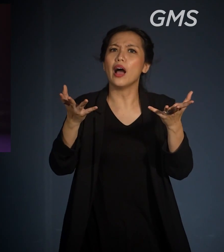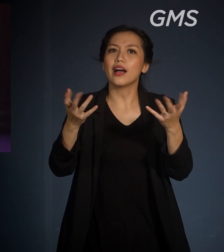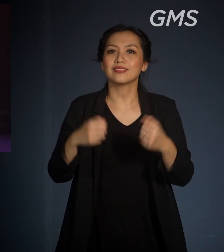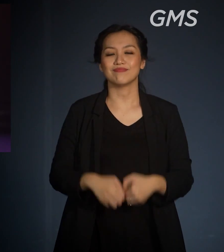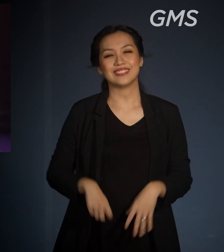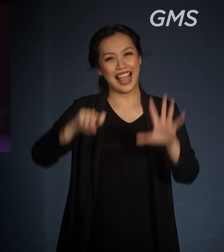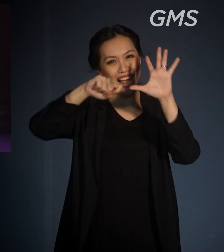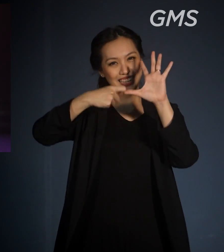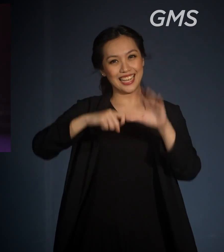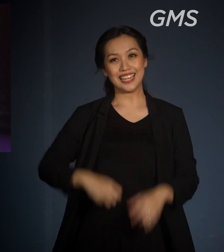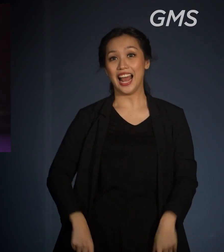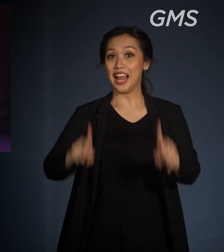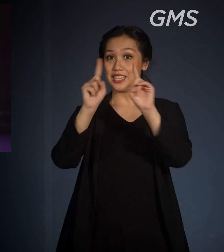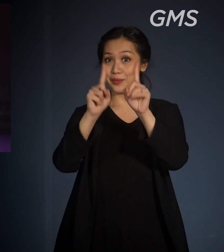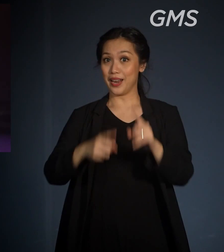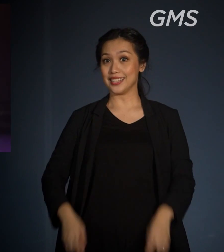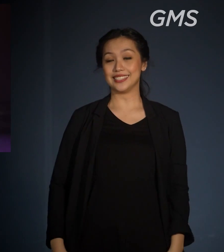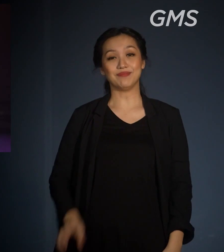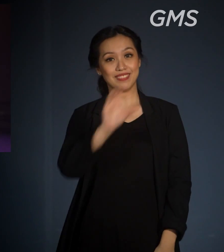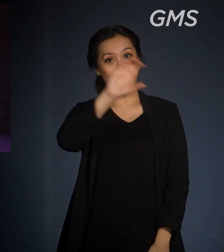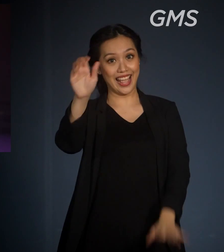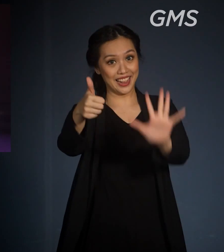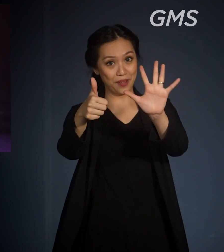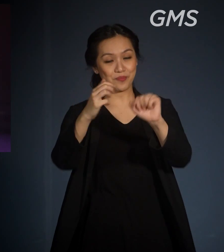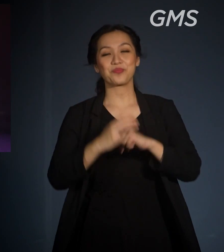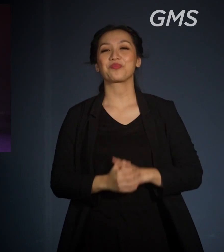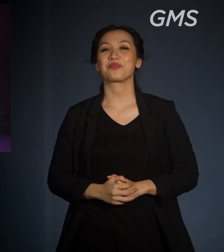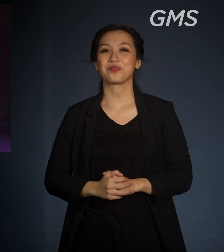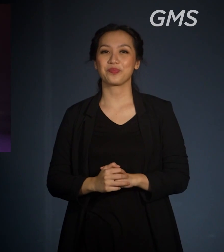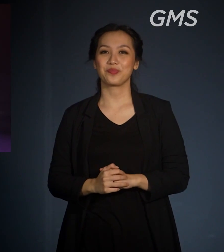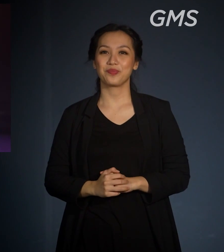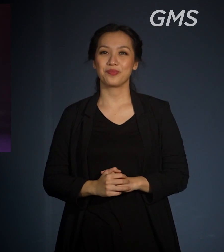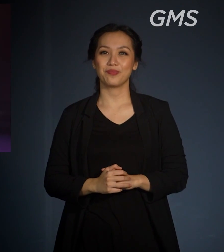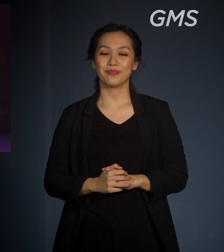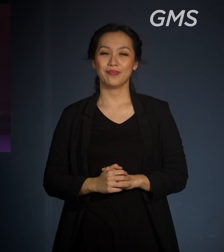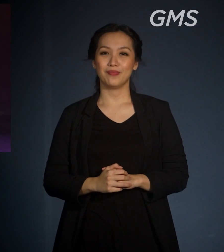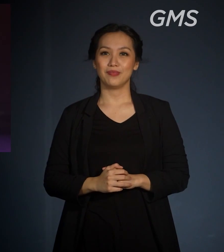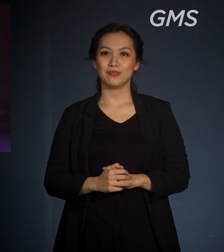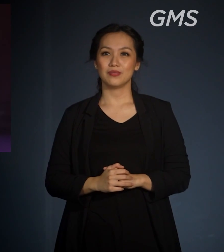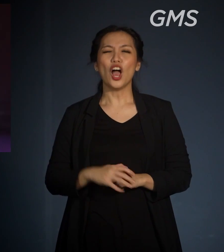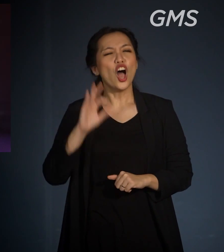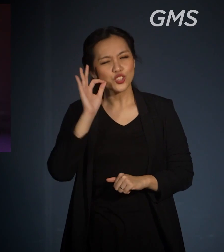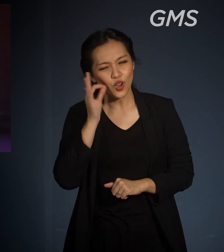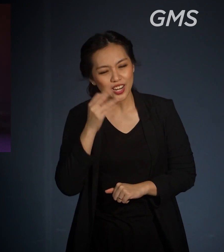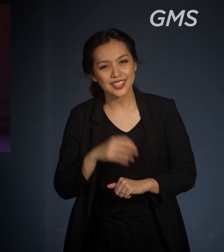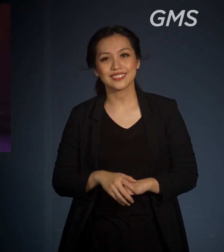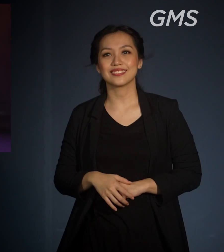ke-6. Ini buktinya, saudara. Coba kita lihat Kejadian 11 ayat yang ke